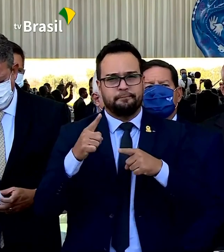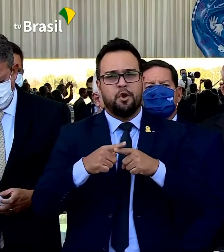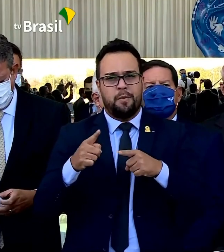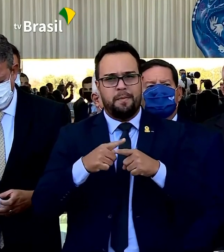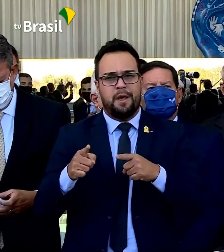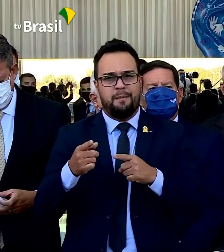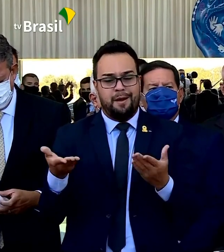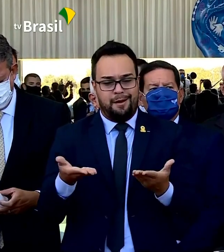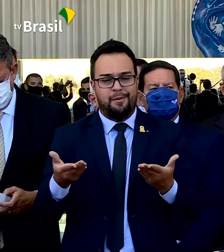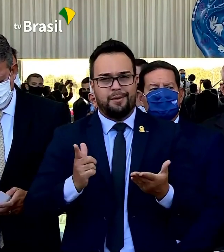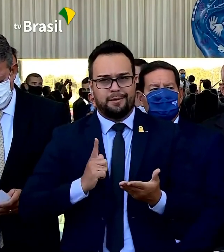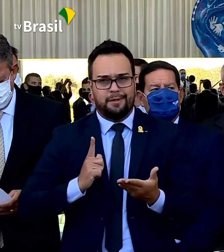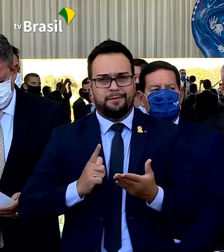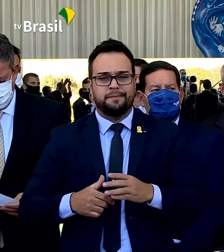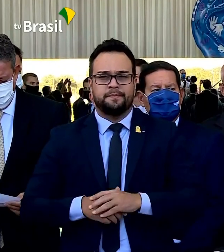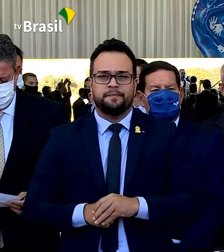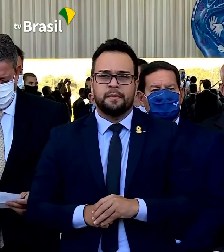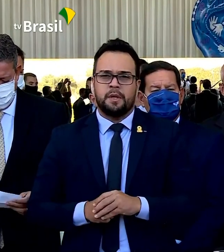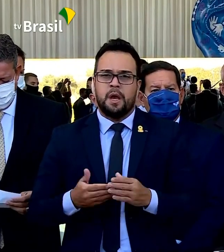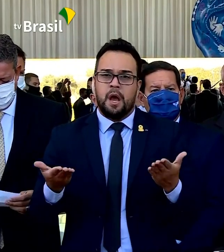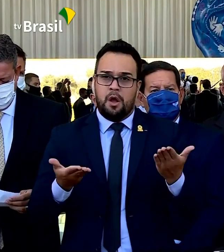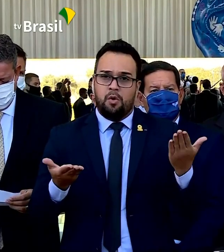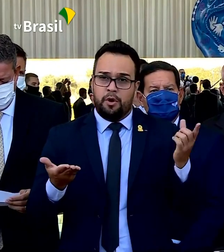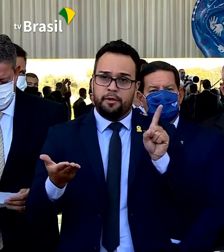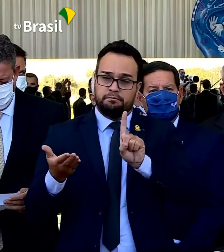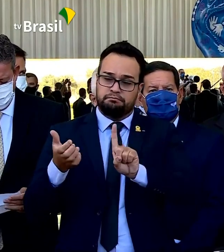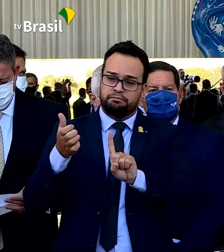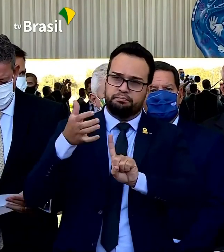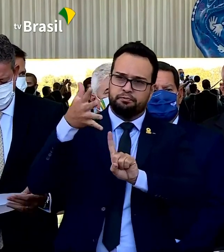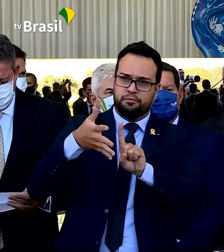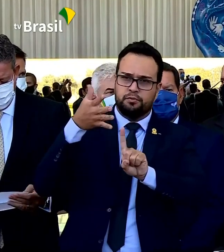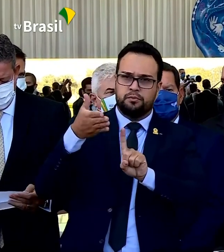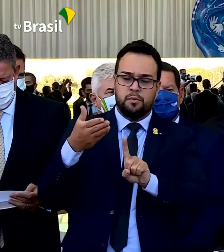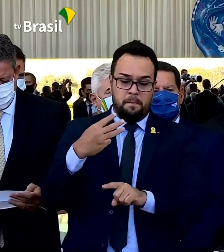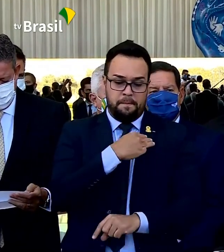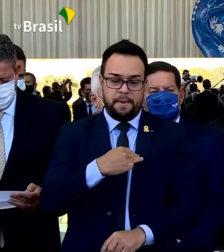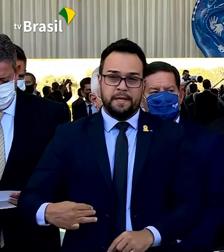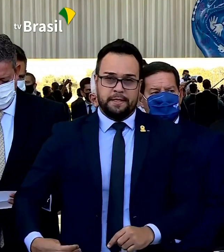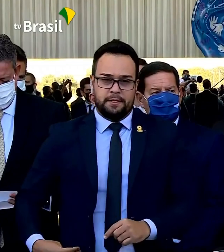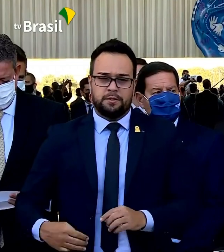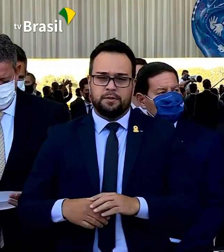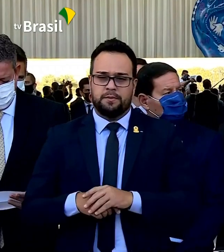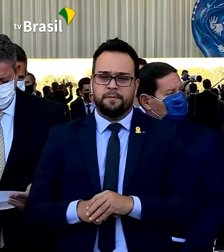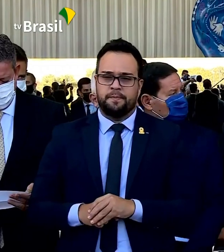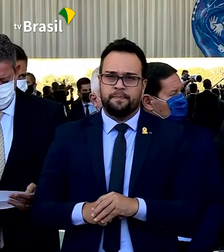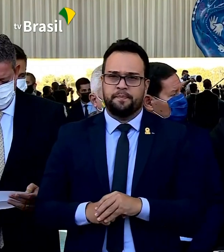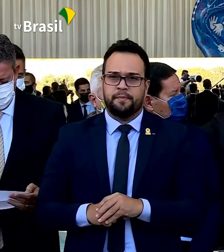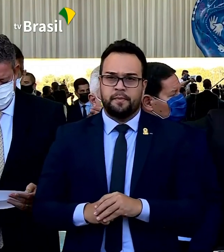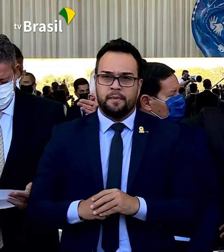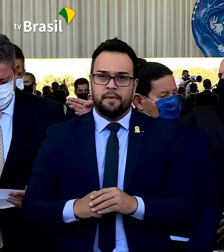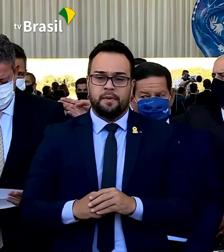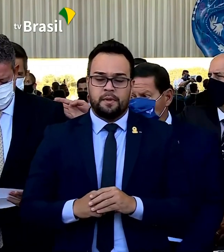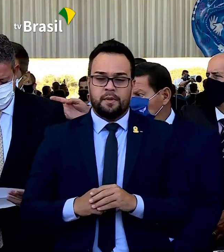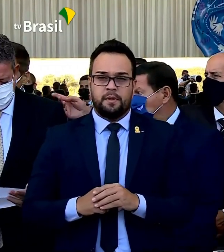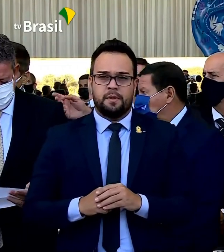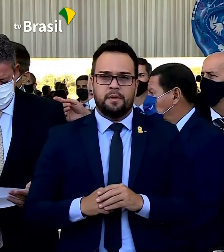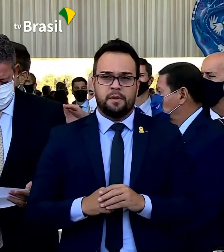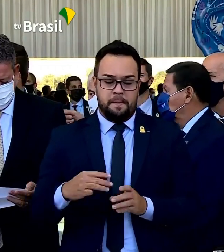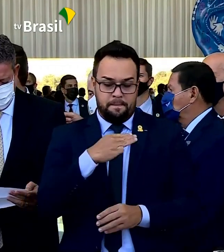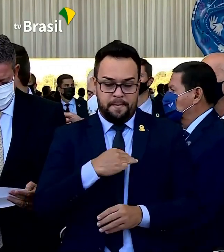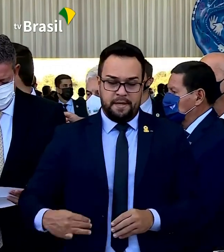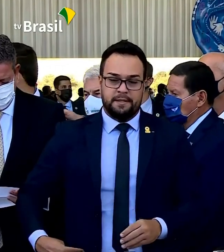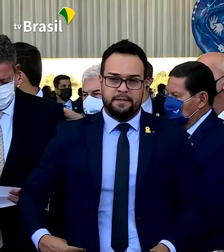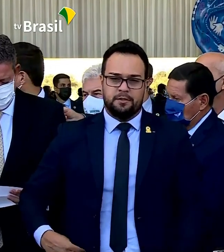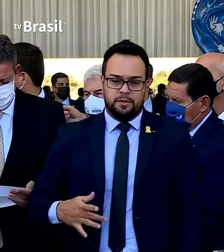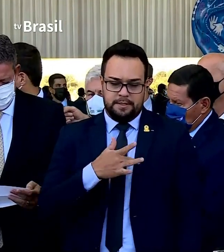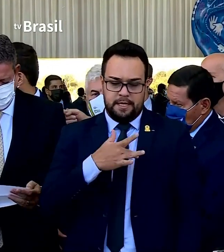se encontra. Eu passaria a palavra agora, se me permite, às autoridades aqui, ao nosso ministro da Saúde, o